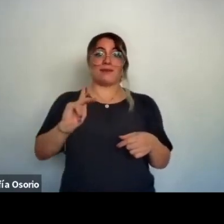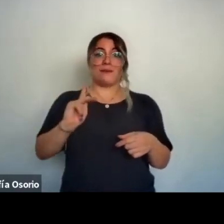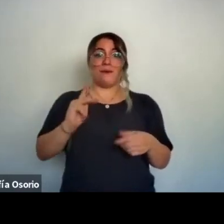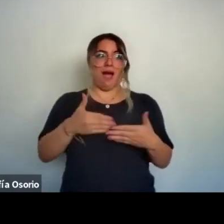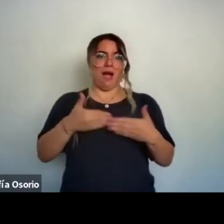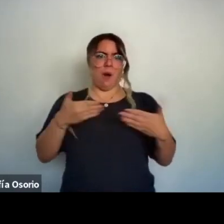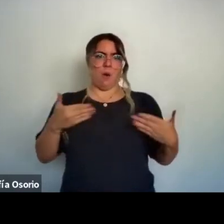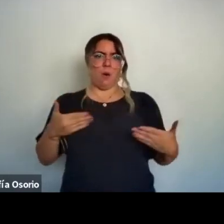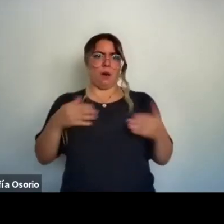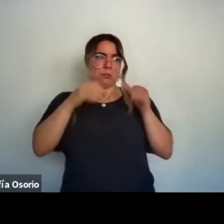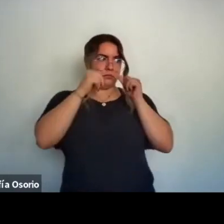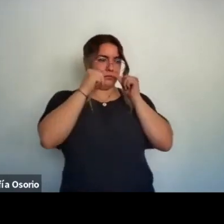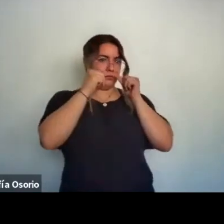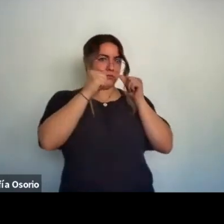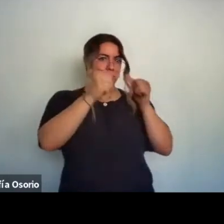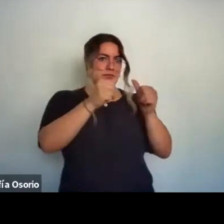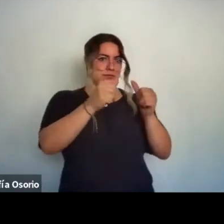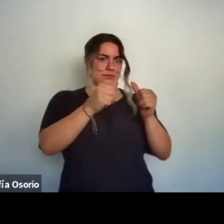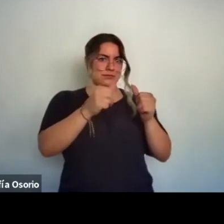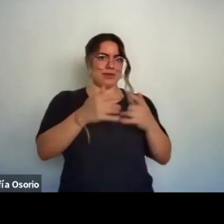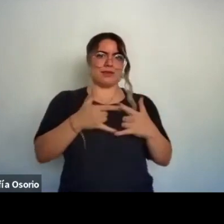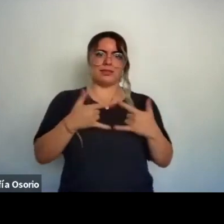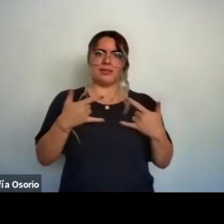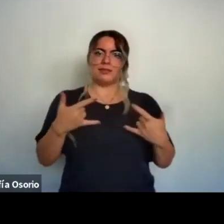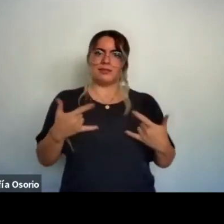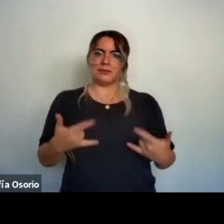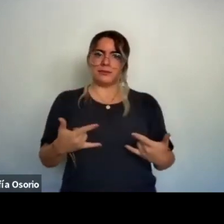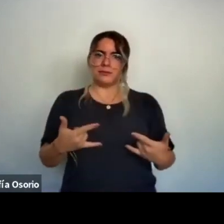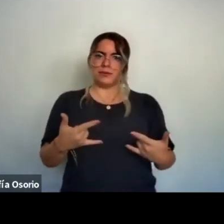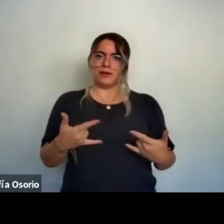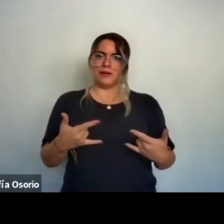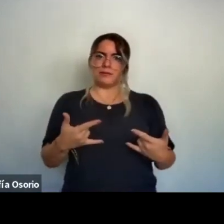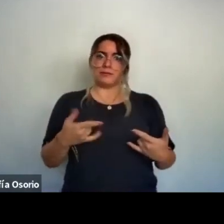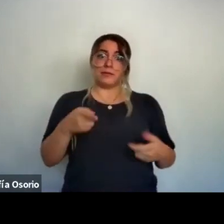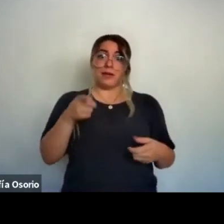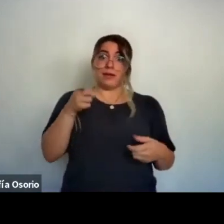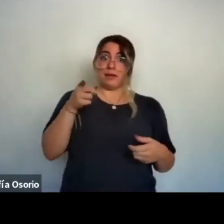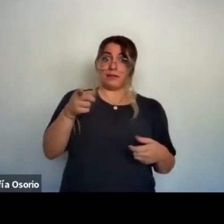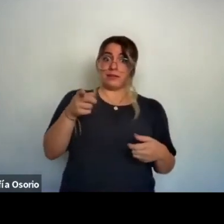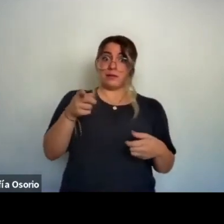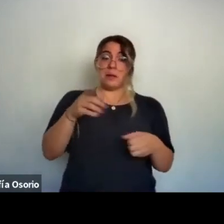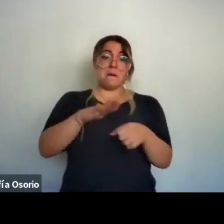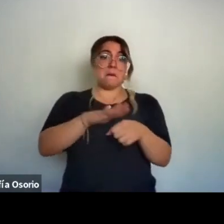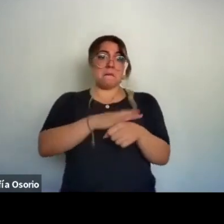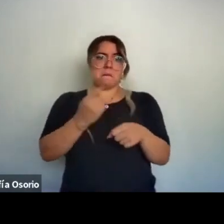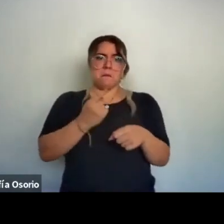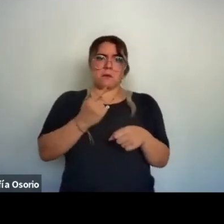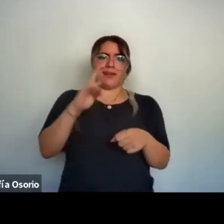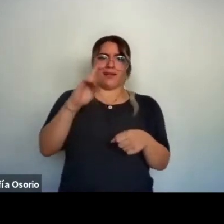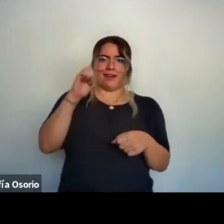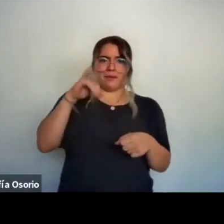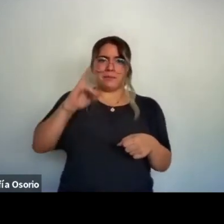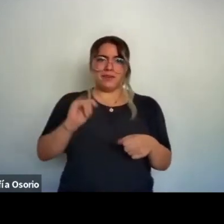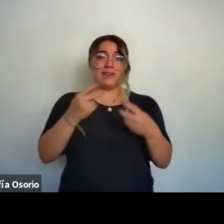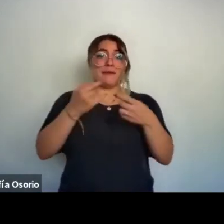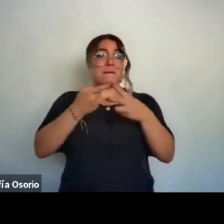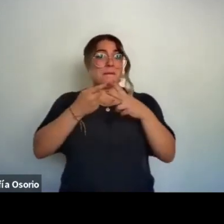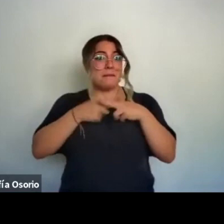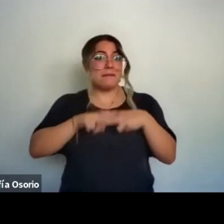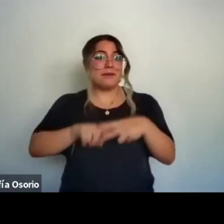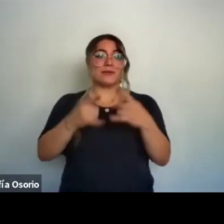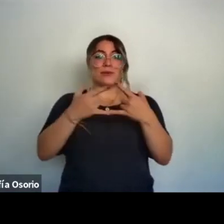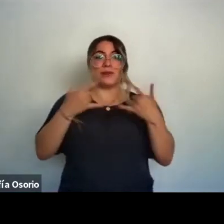historia que detona precisamente la búsqueda de Remy, pues es el capacitismo, ¿no? Aquí, por ejemplo, vemos el cambio